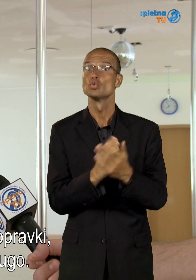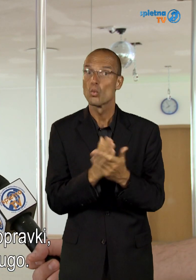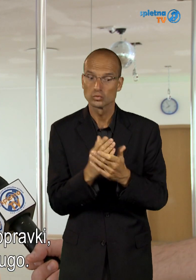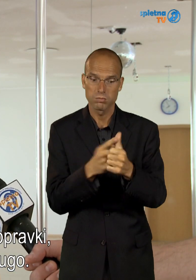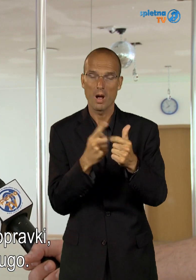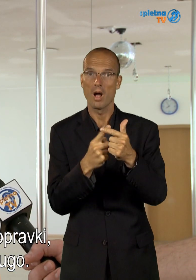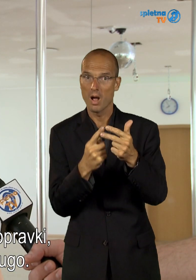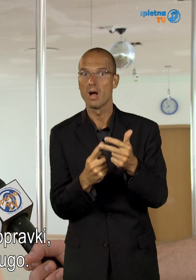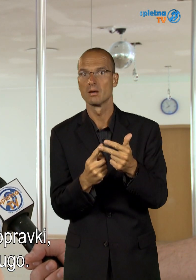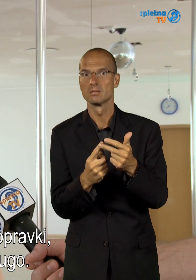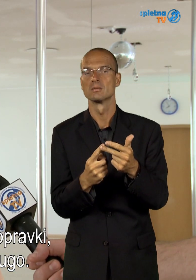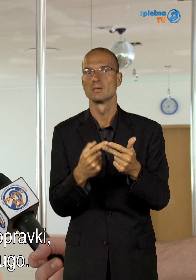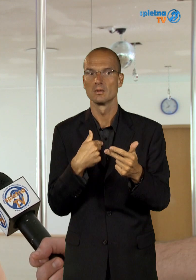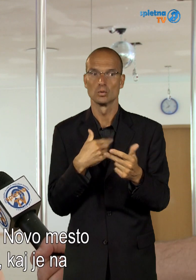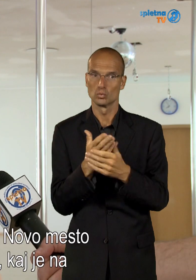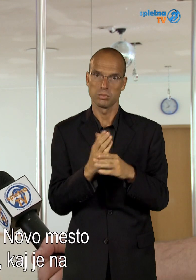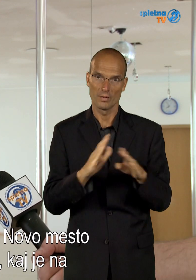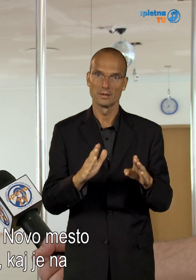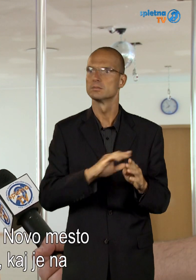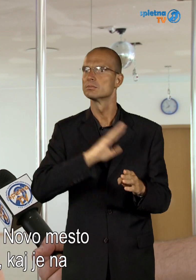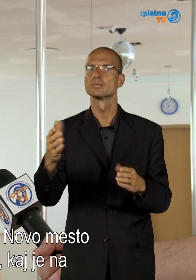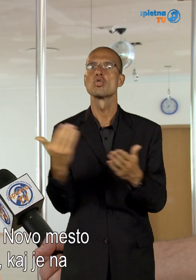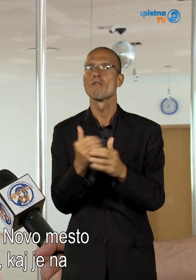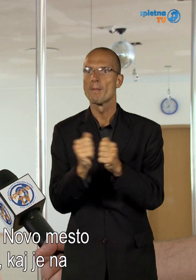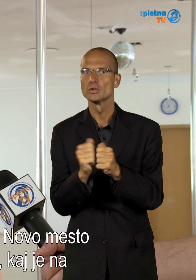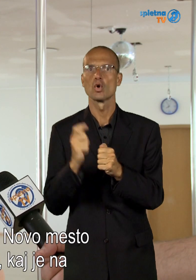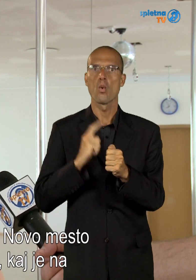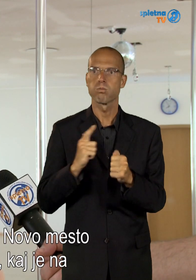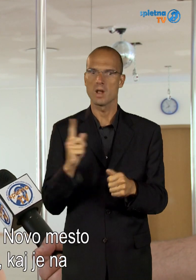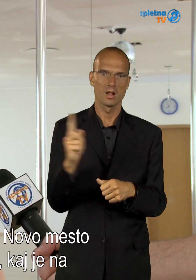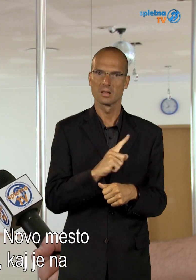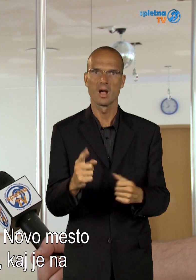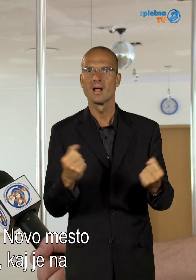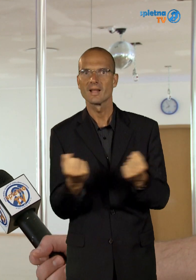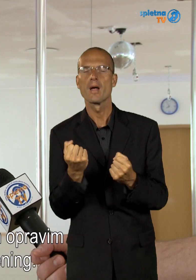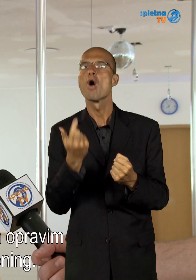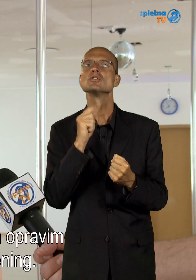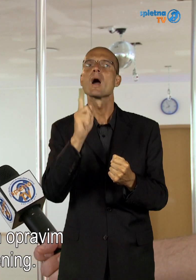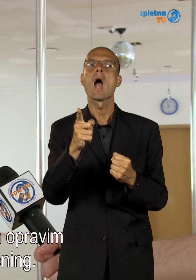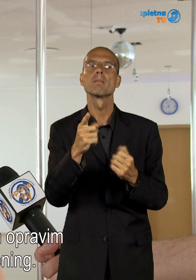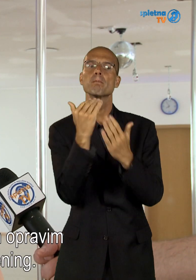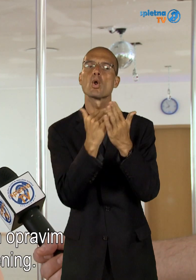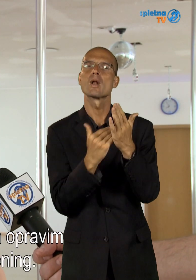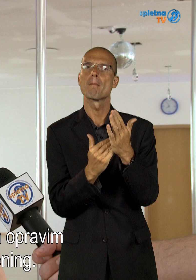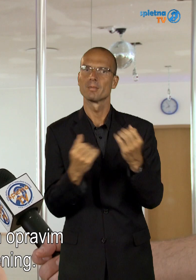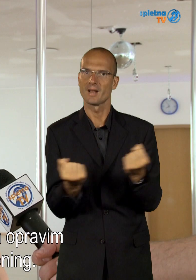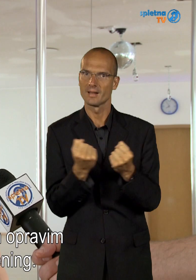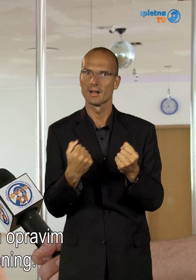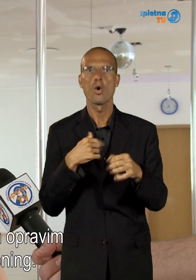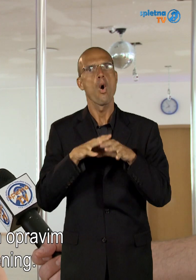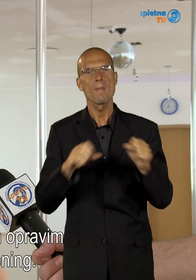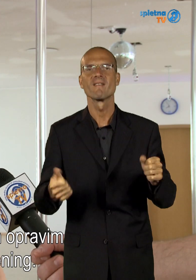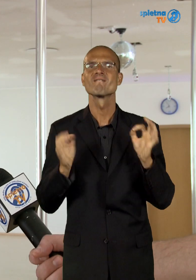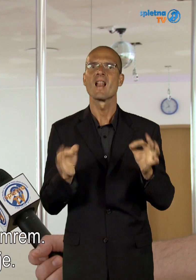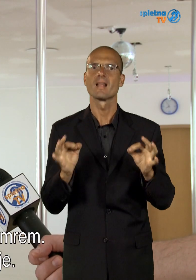ših pa vse, se takoj odpravim v Novo mesto Ljubljana, odvisno kaj je na seznamu treninga in opravim en kvaliteten